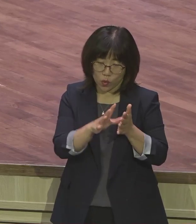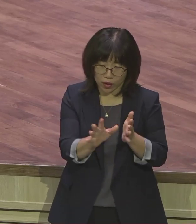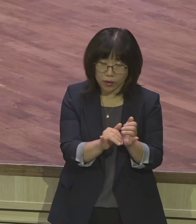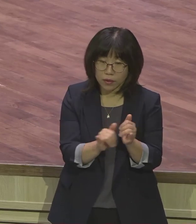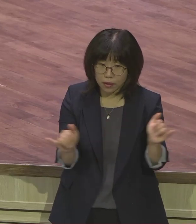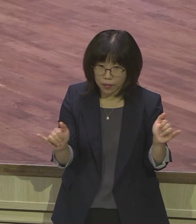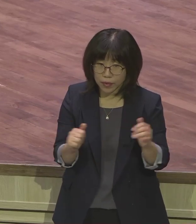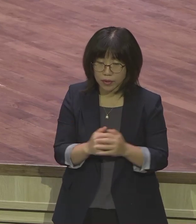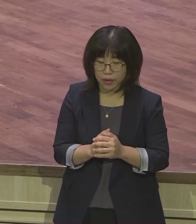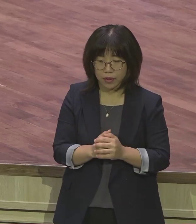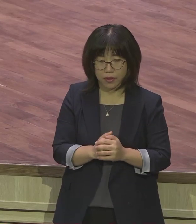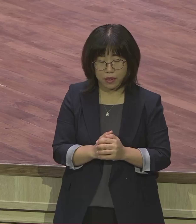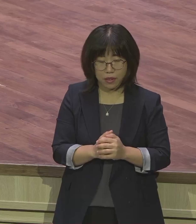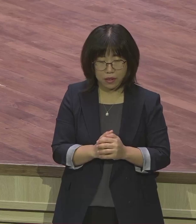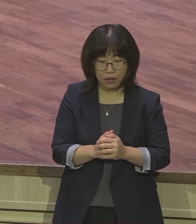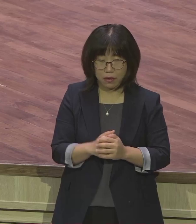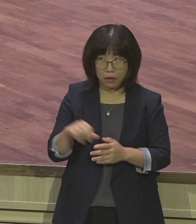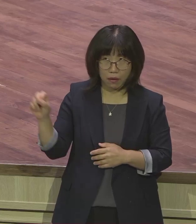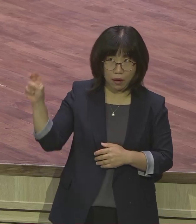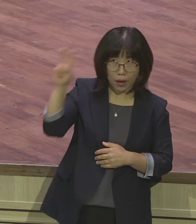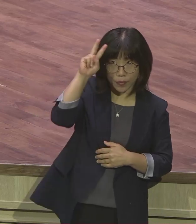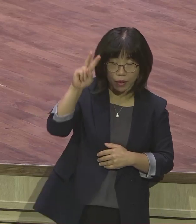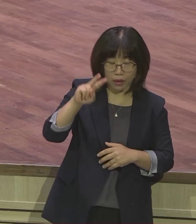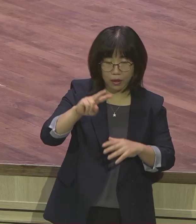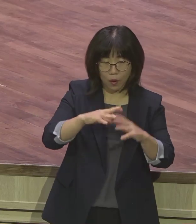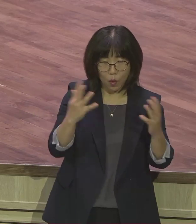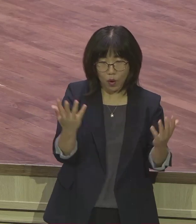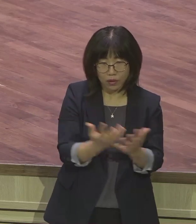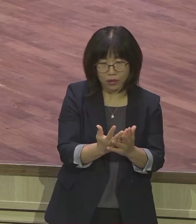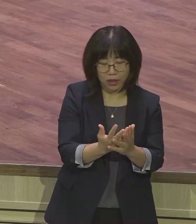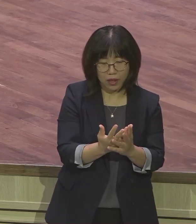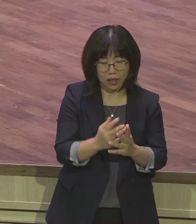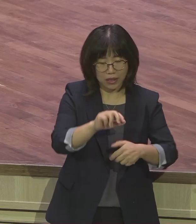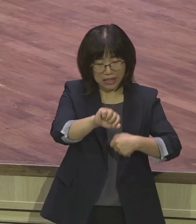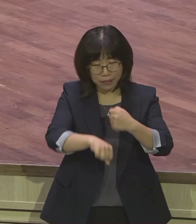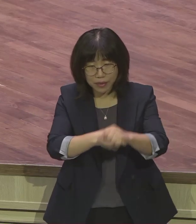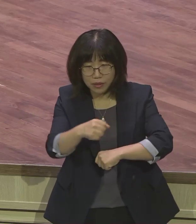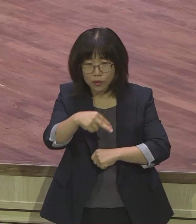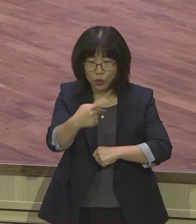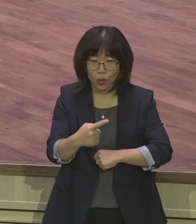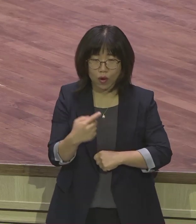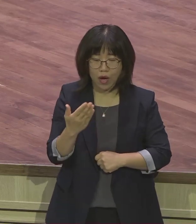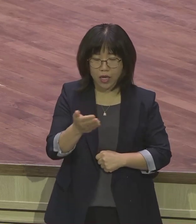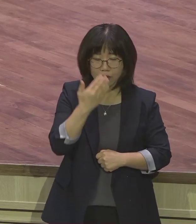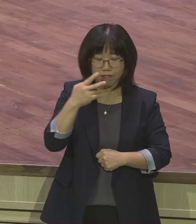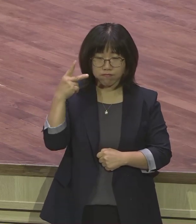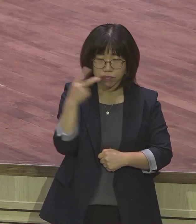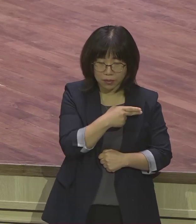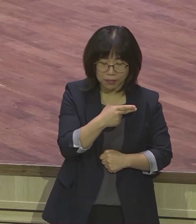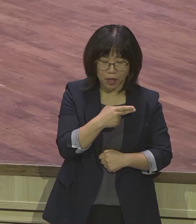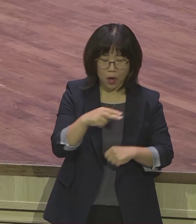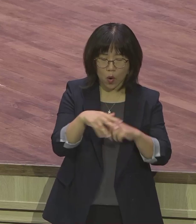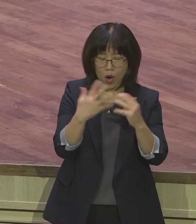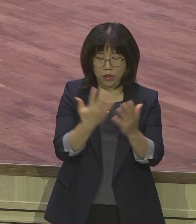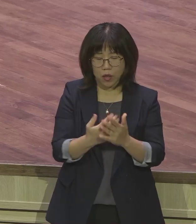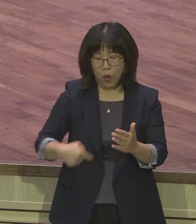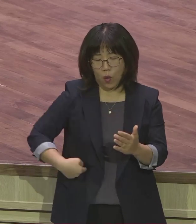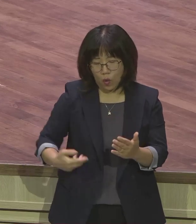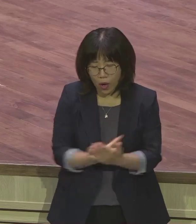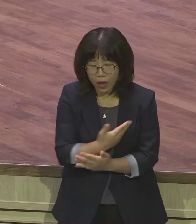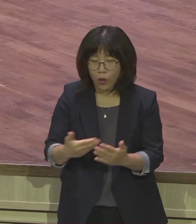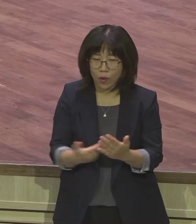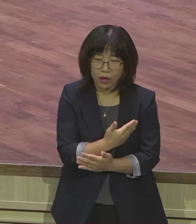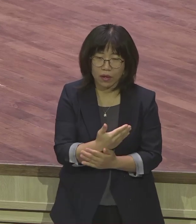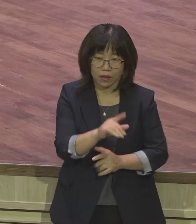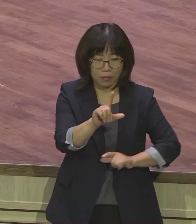전부 다 나와가지고 심지어 짐승들까지 다 금식하면서 제 뜸에 앉아서 하나님께